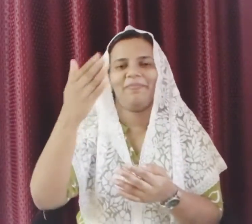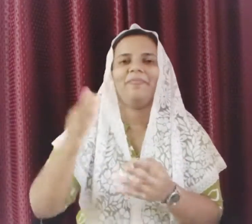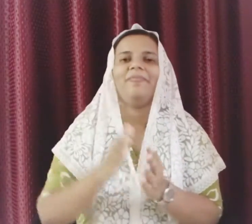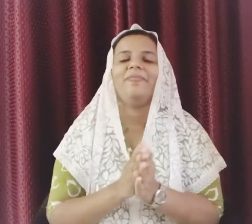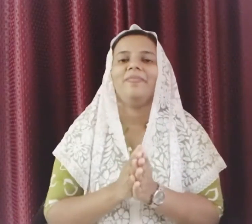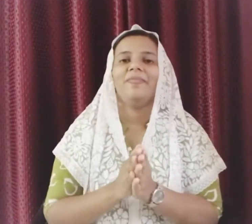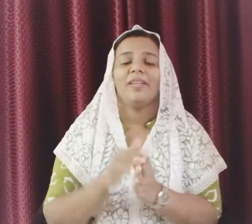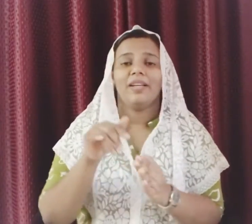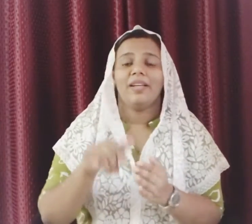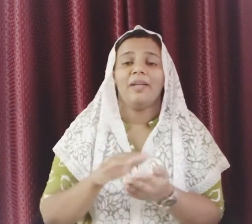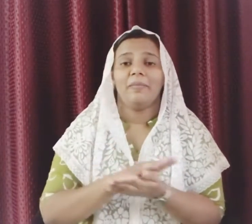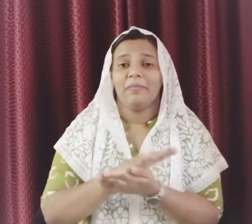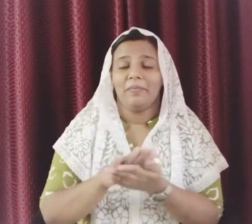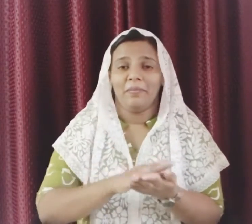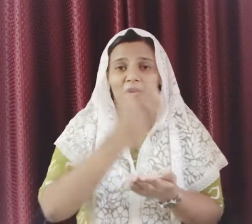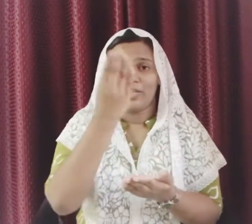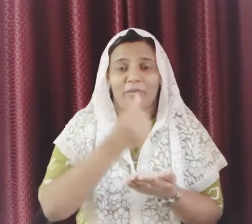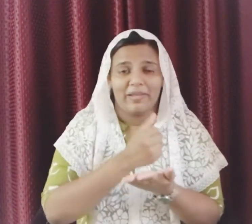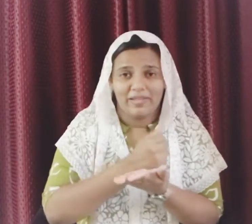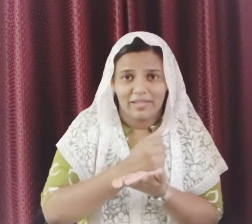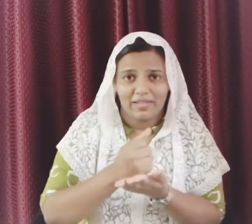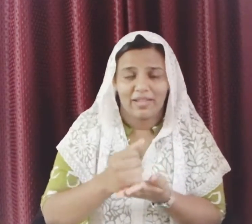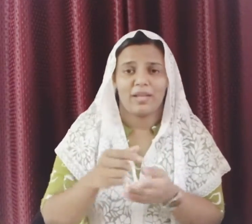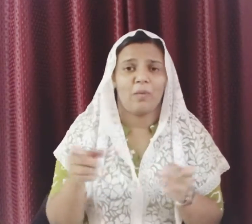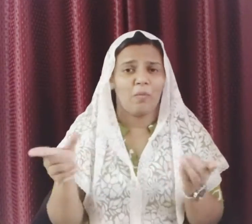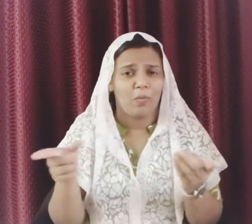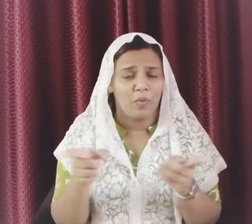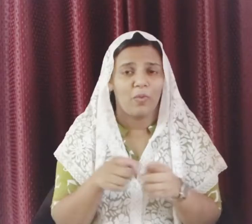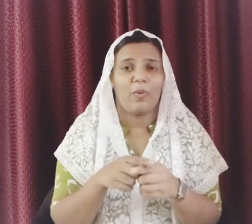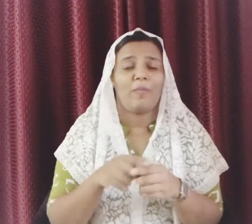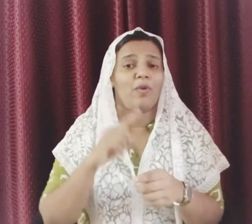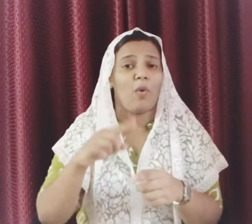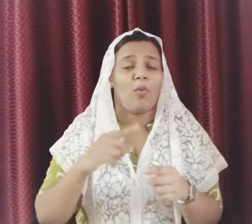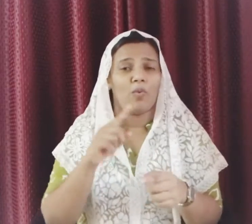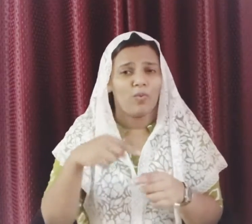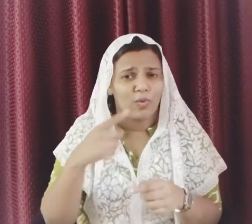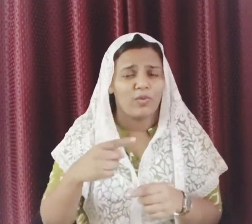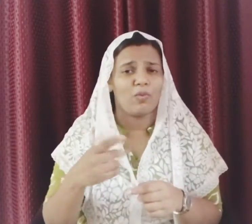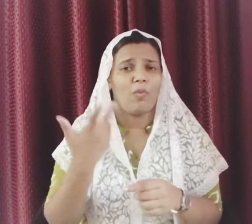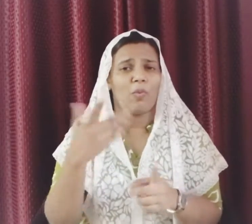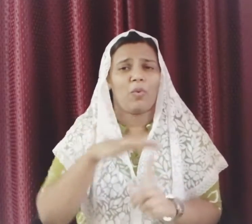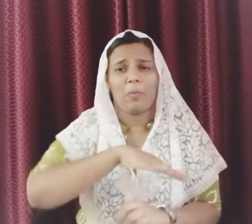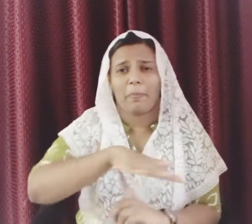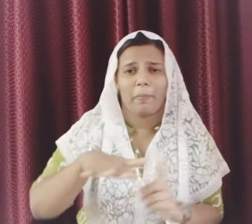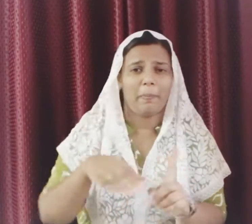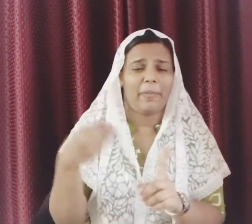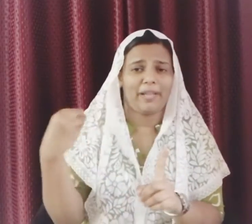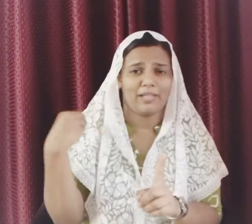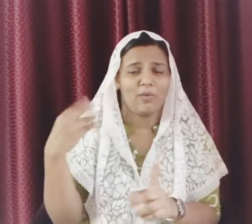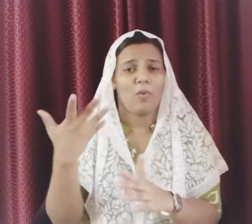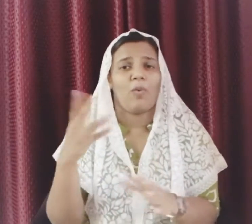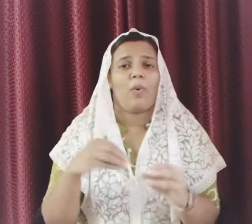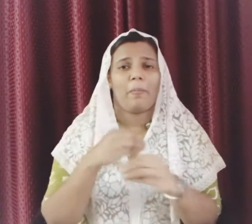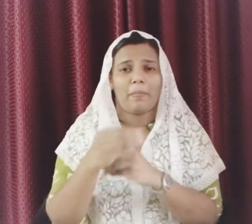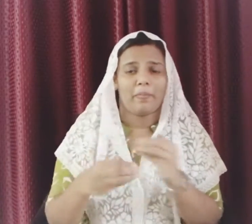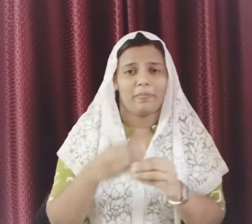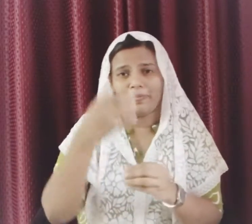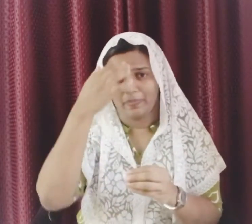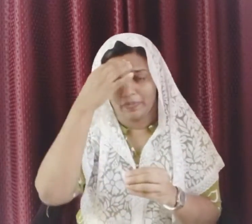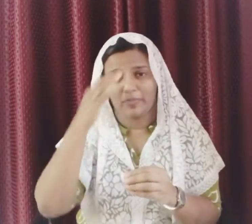ആ പരിശുദ്ധാത്മാവിൻ്റെ സഹായത്തോടുകൂടെ ഓരോ ദിവസവും ഓരോ പ്രതിസന്ധിയിലും ഓരോ പ്രശ്നത്തിലും ഓരോ പ്രയാസത്തിലും